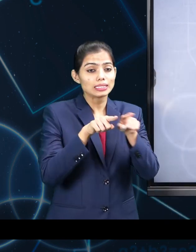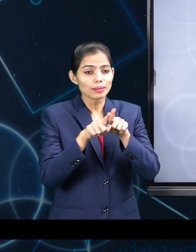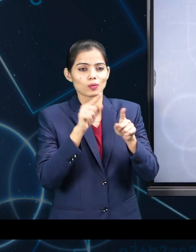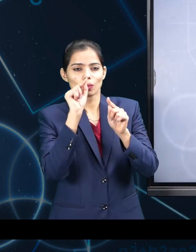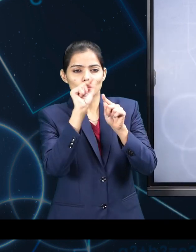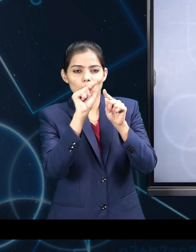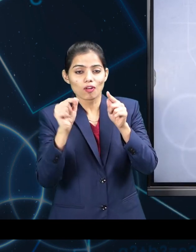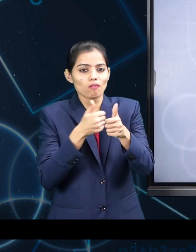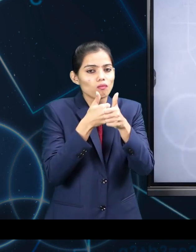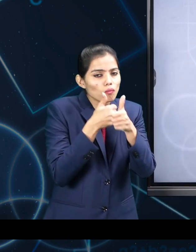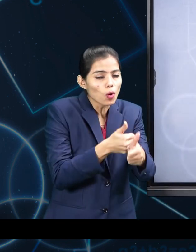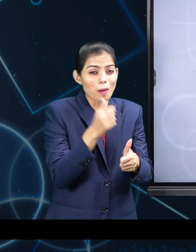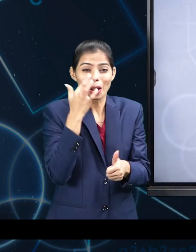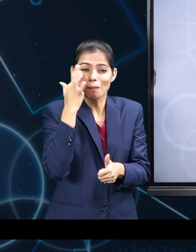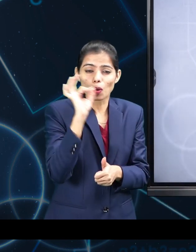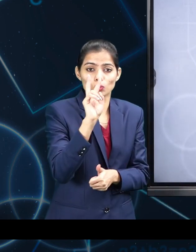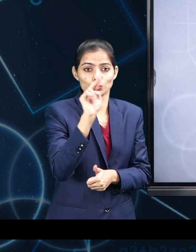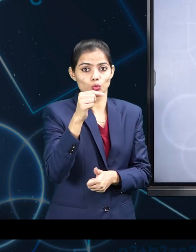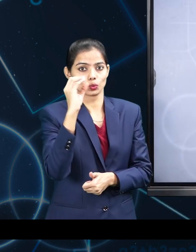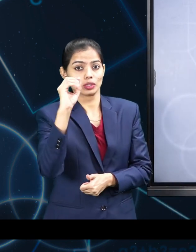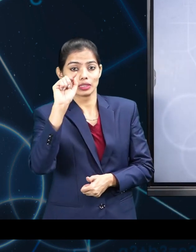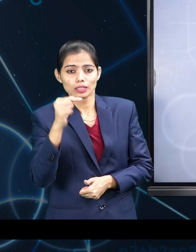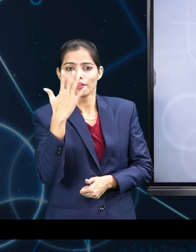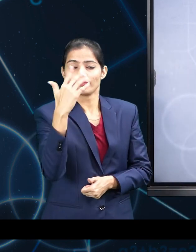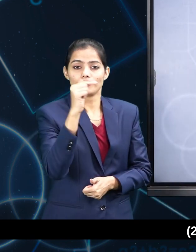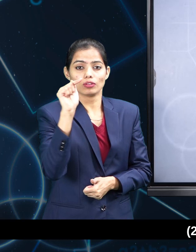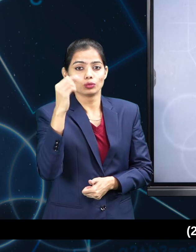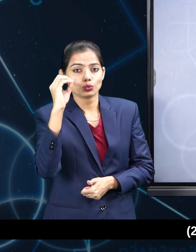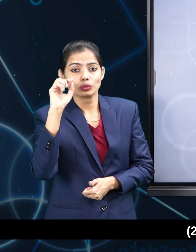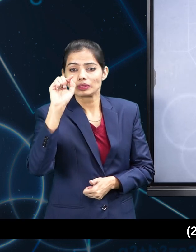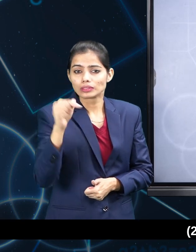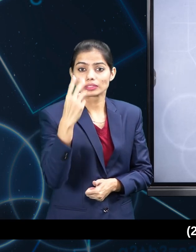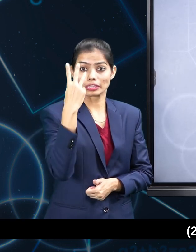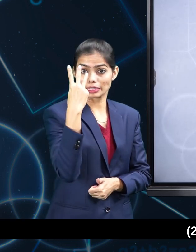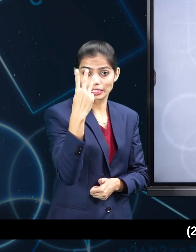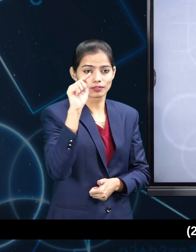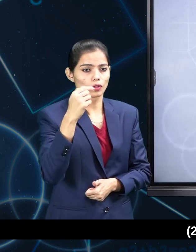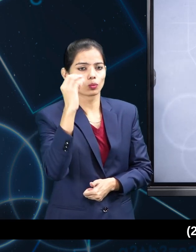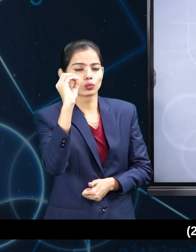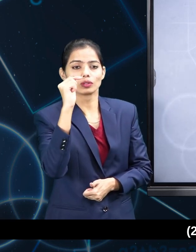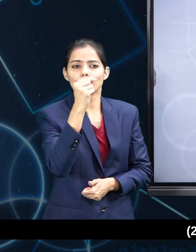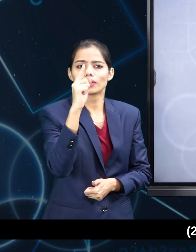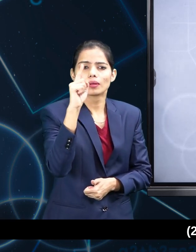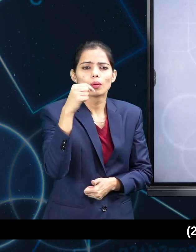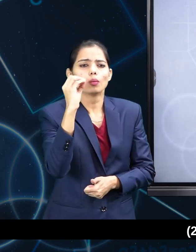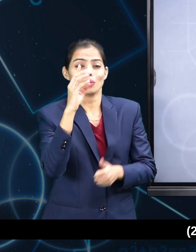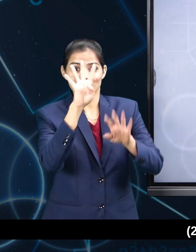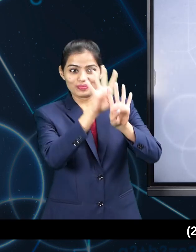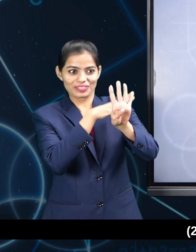ఉదాహరణ: కార్టీసియన్ ప్లేన్లో కింది పాయింట్లను 2, 0, -5, 0,